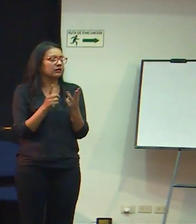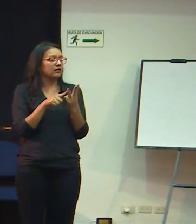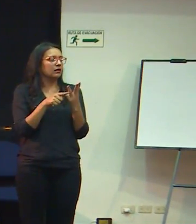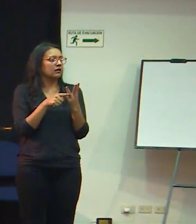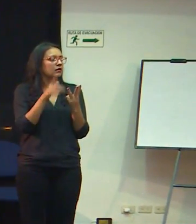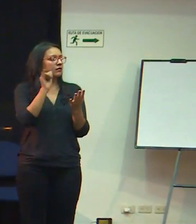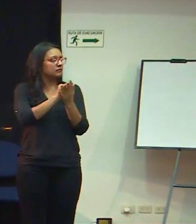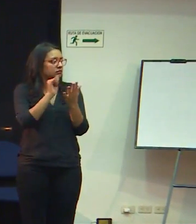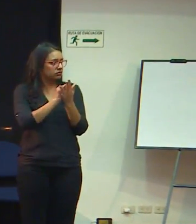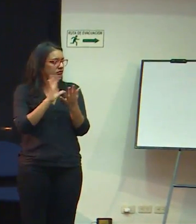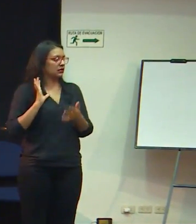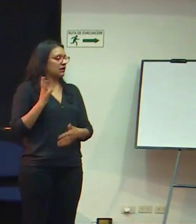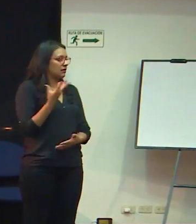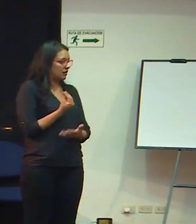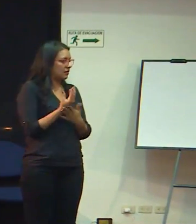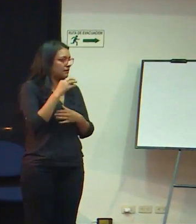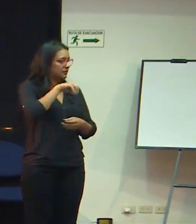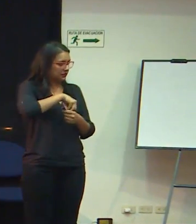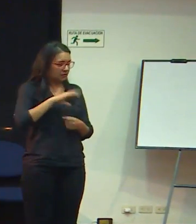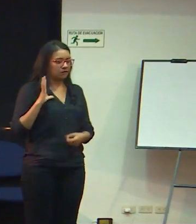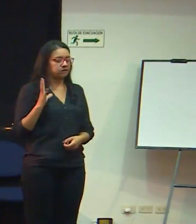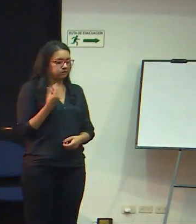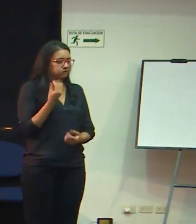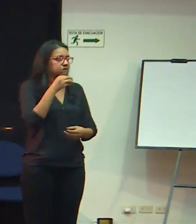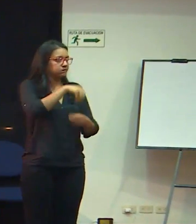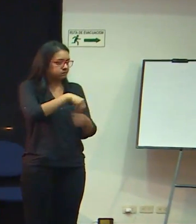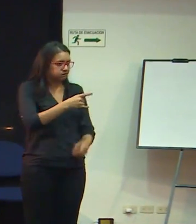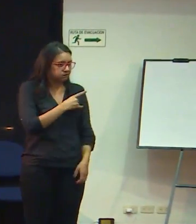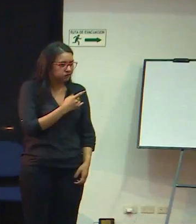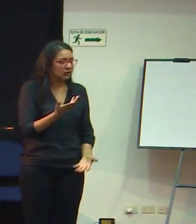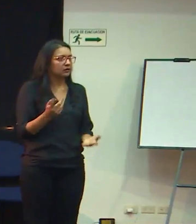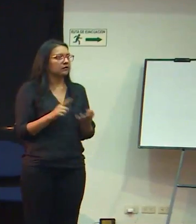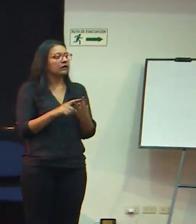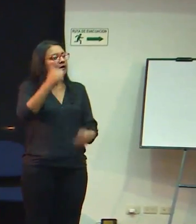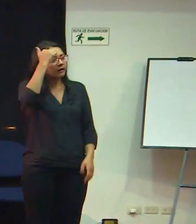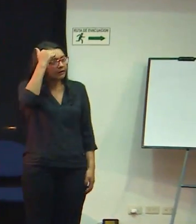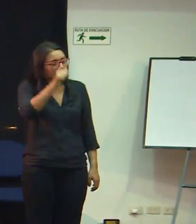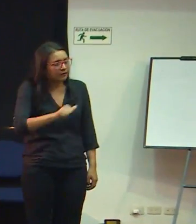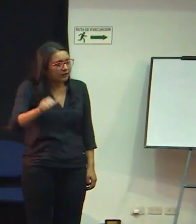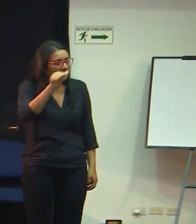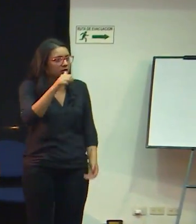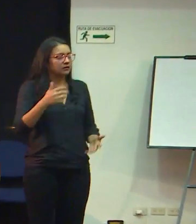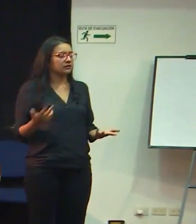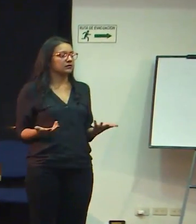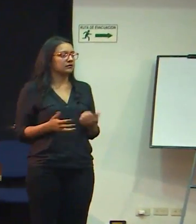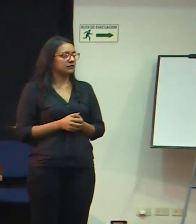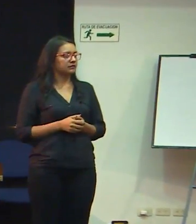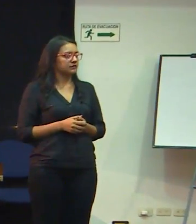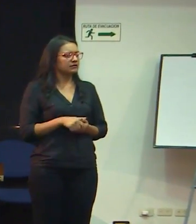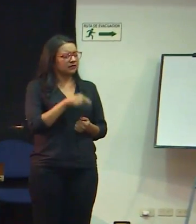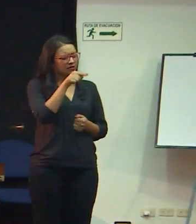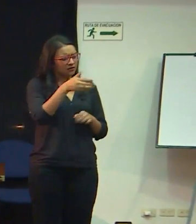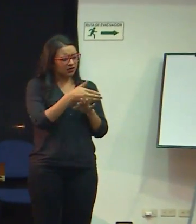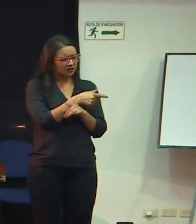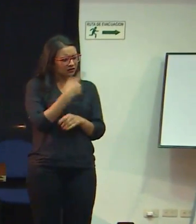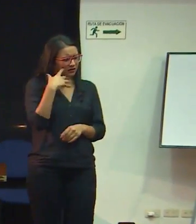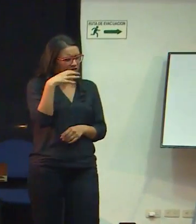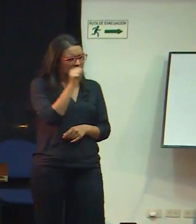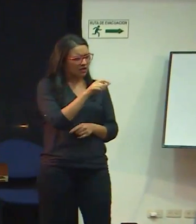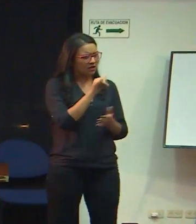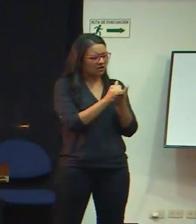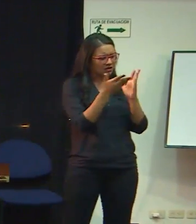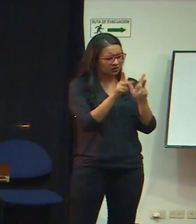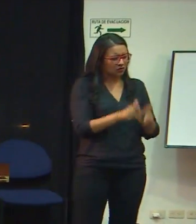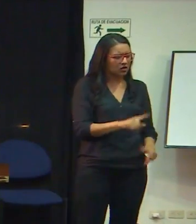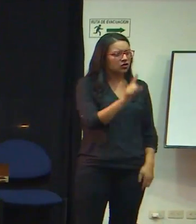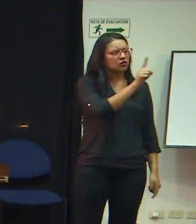las chicas transgénero que tenemos en la universidad, las maestras, ¿sí? Y creo que uno cuando juega ya no en el rol de